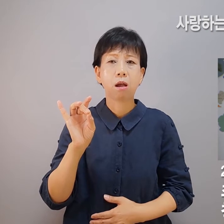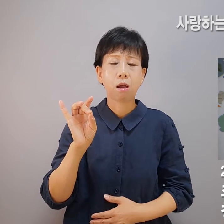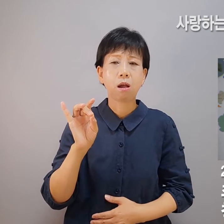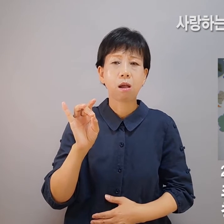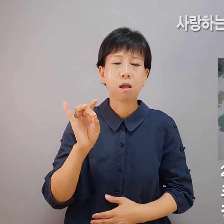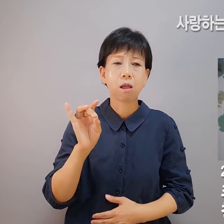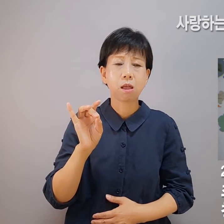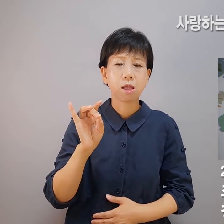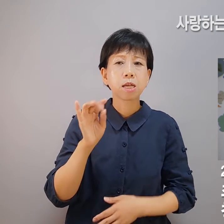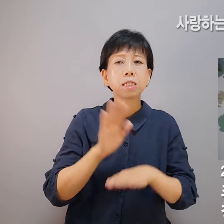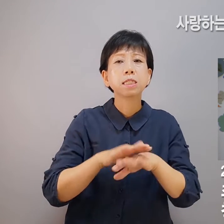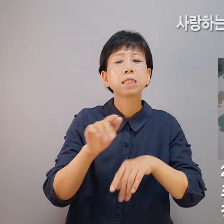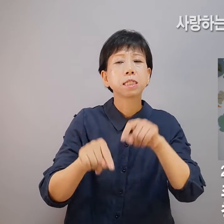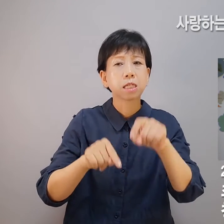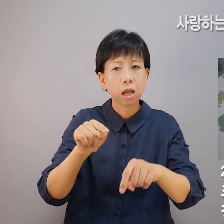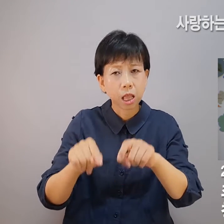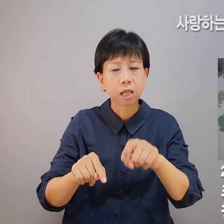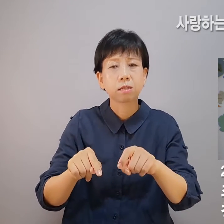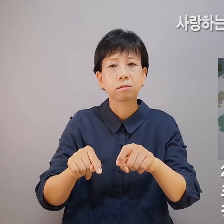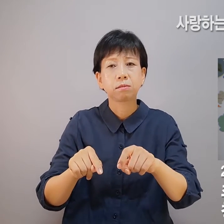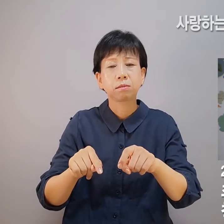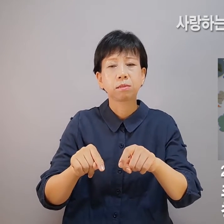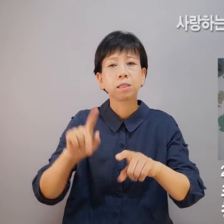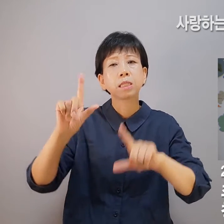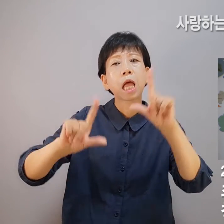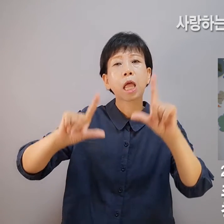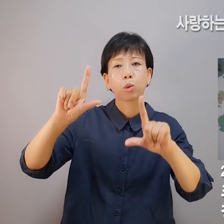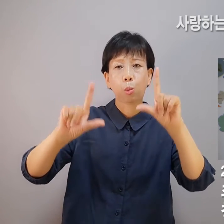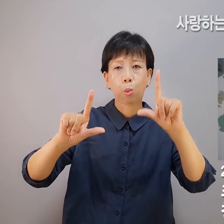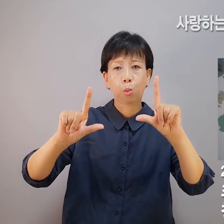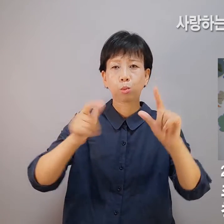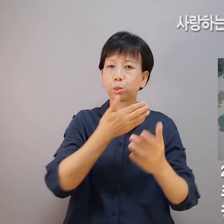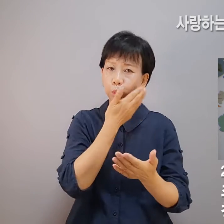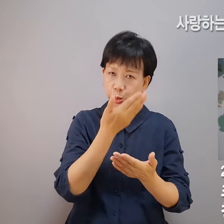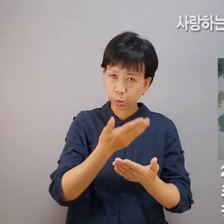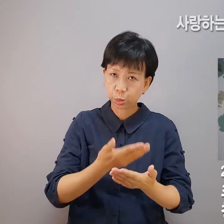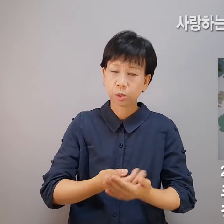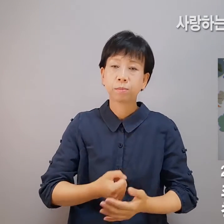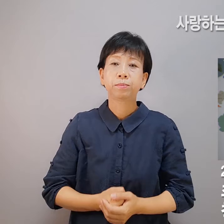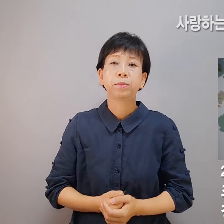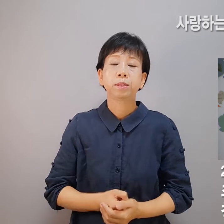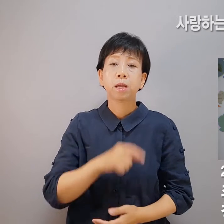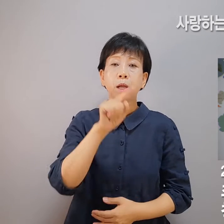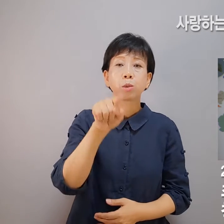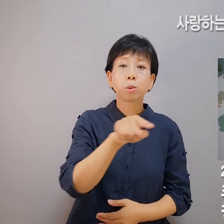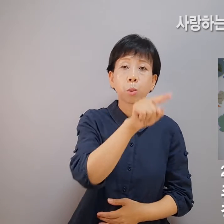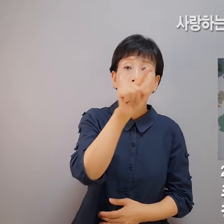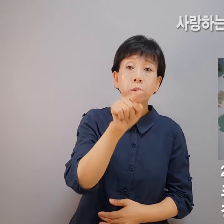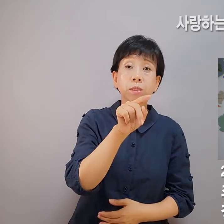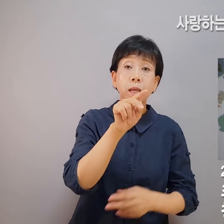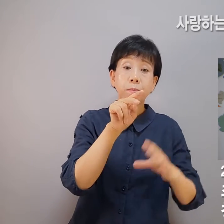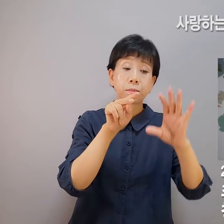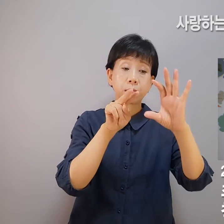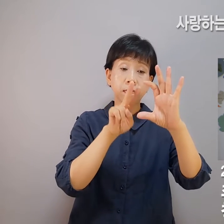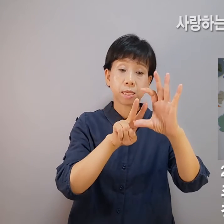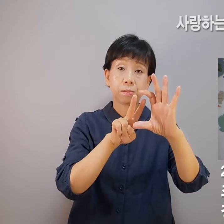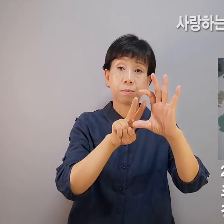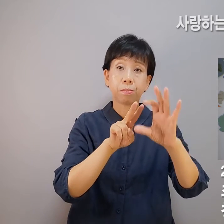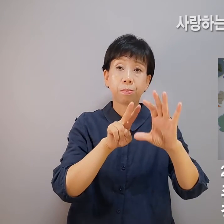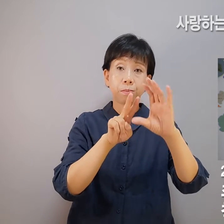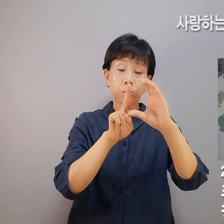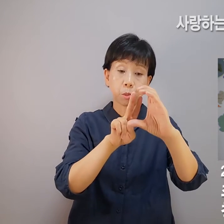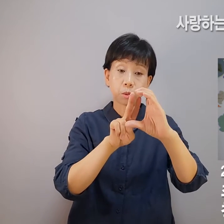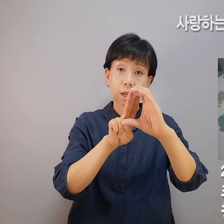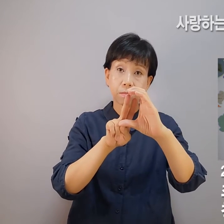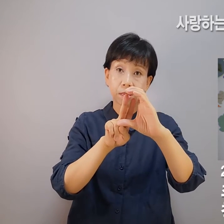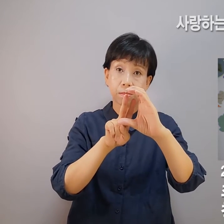겁니다. 자, 우리 동그라미 2번 한번 보겠습니다. 한번 같이 읽어볼까요? 서로 사랑으로